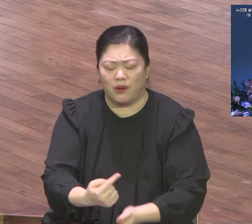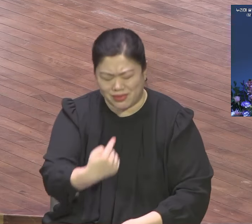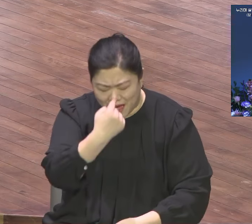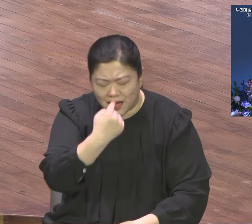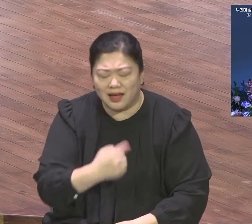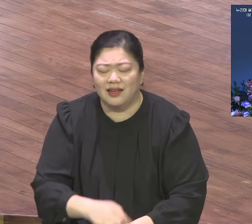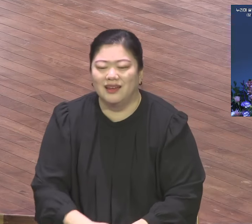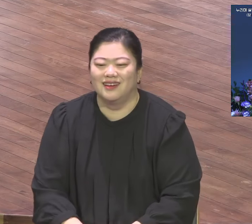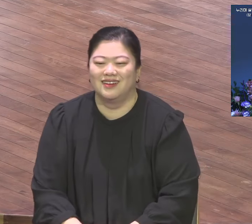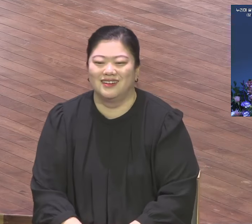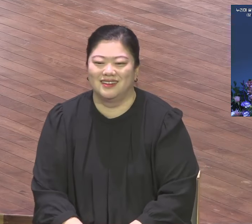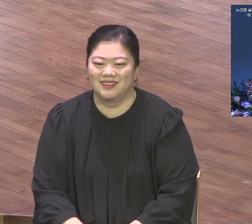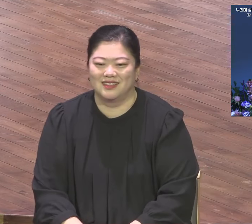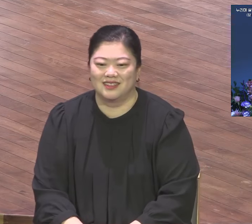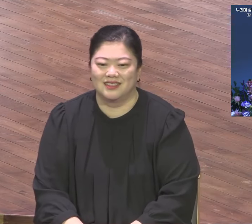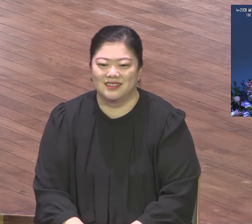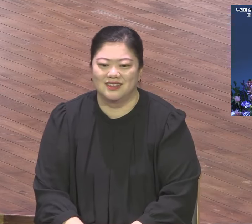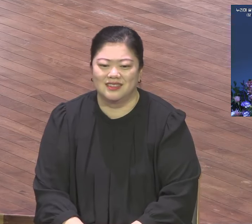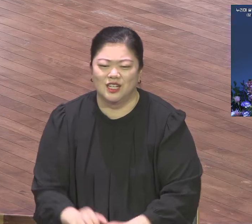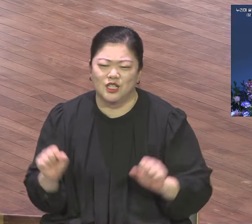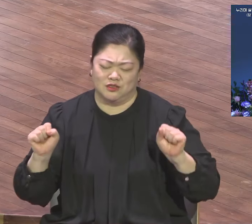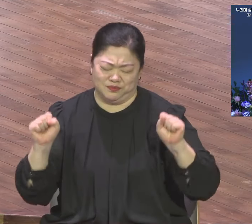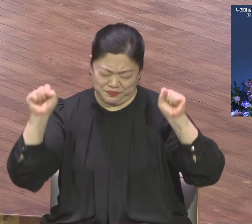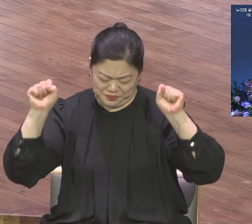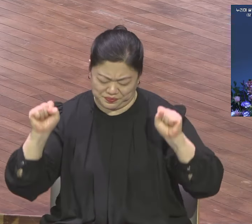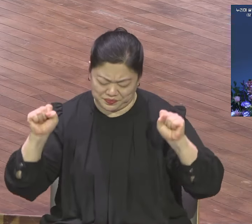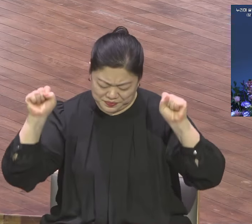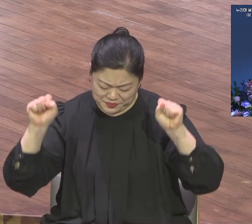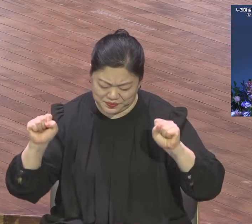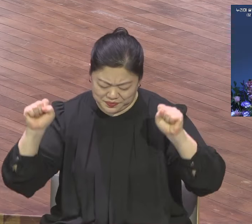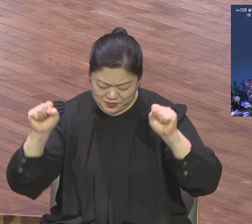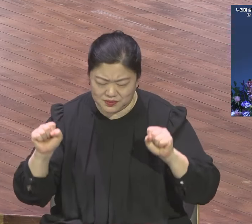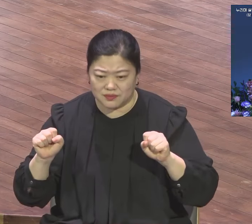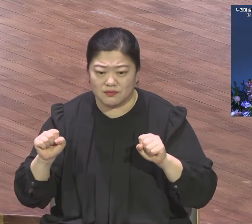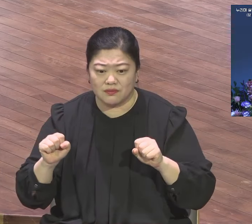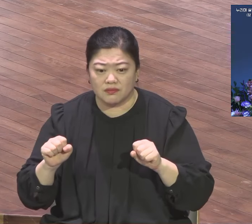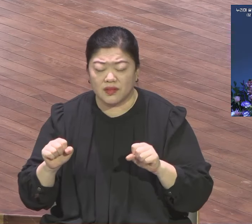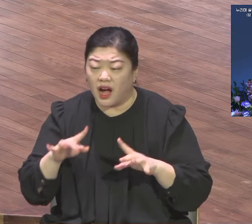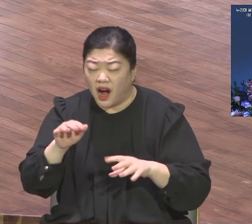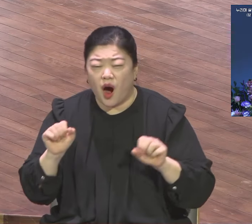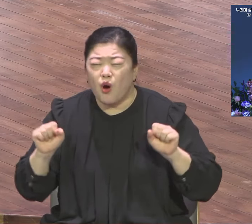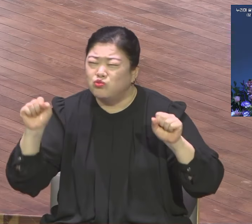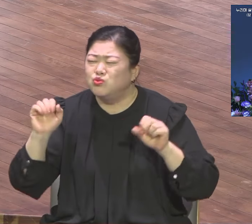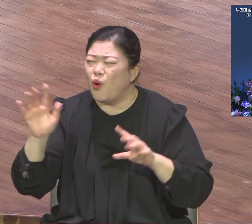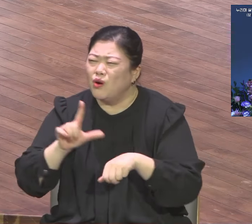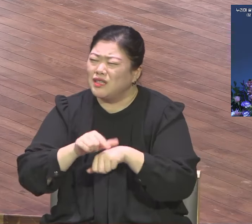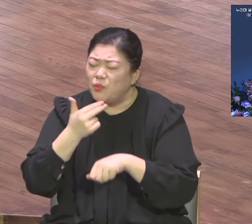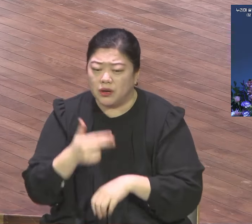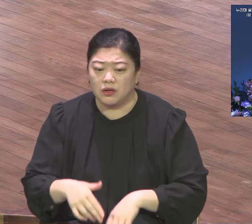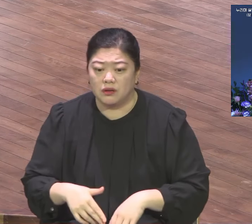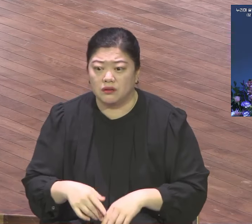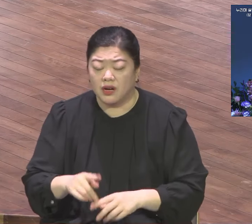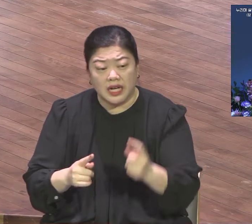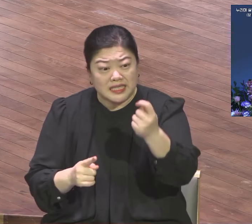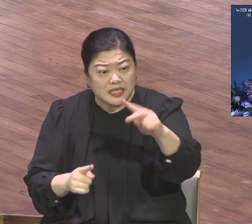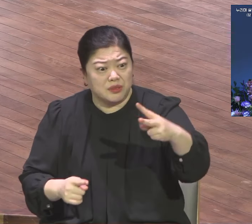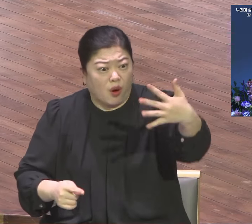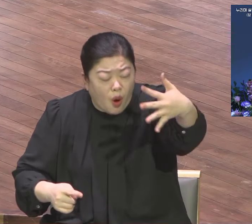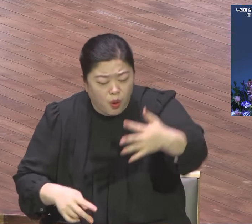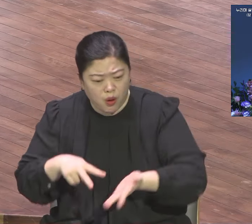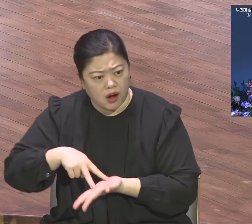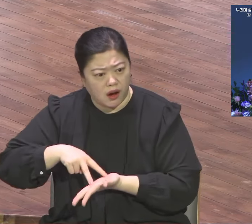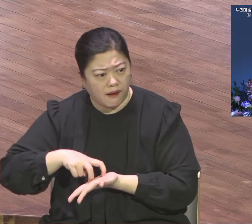운동하러 가라면 다 부담스러워해. 운동이 별거 아니야. 움직이면 앉아서 스쿼트 앉아 뛰고 테레비 보면서 이거 뭐